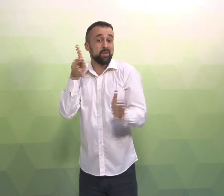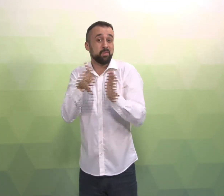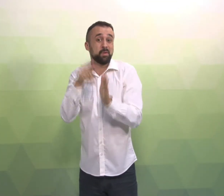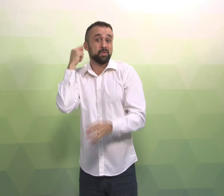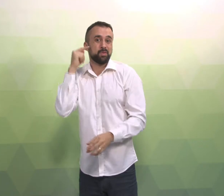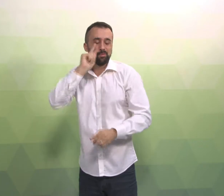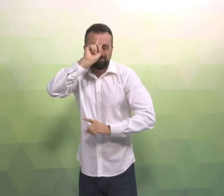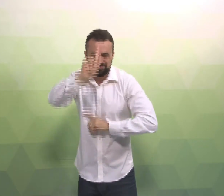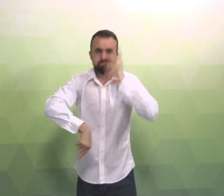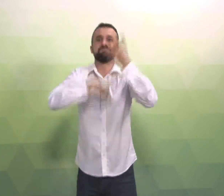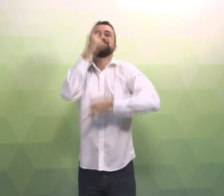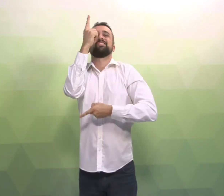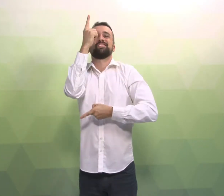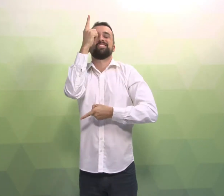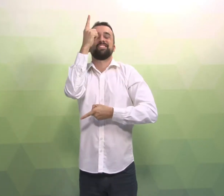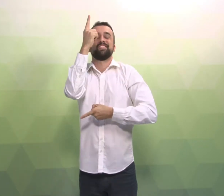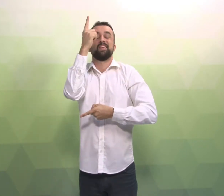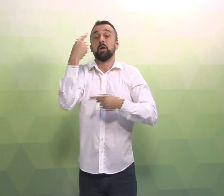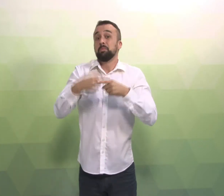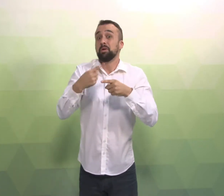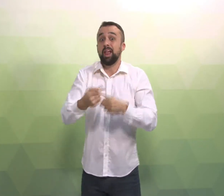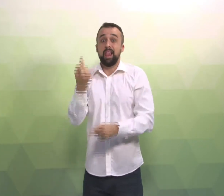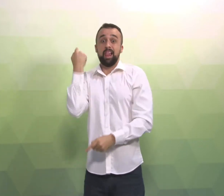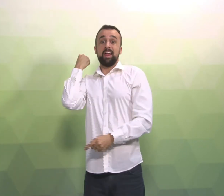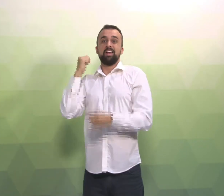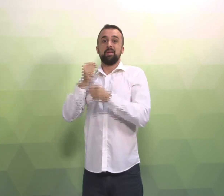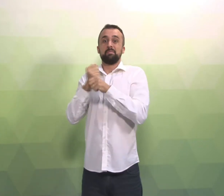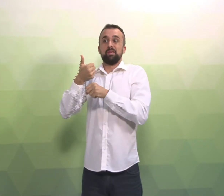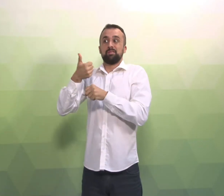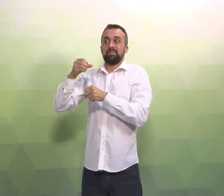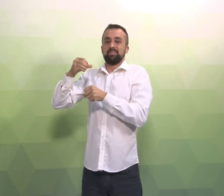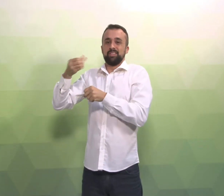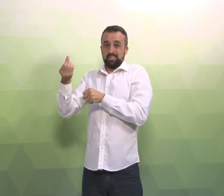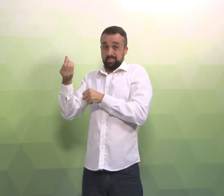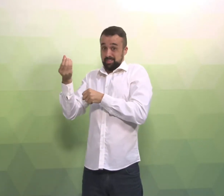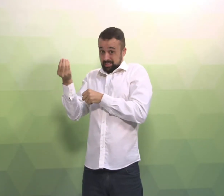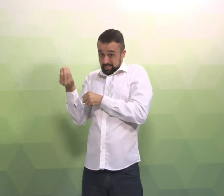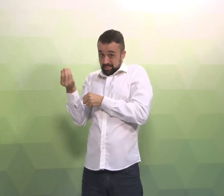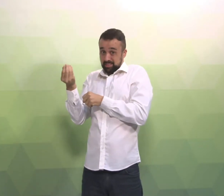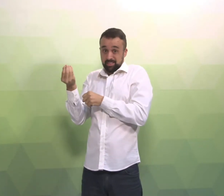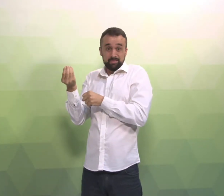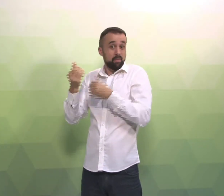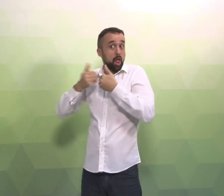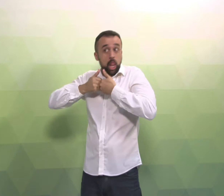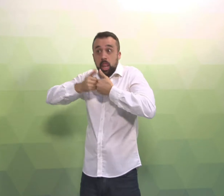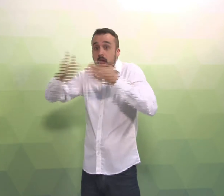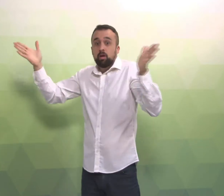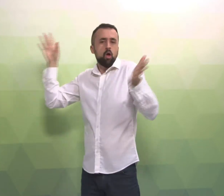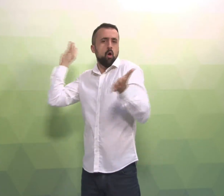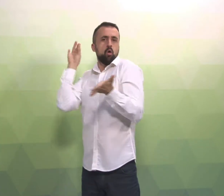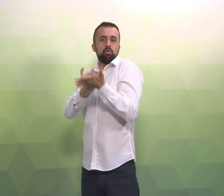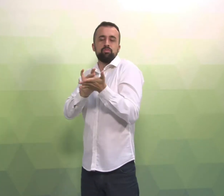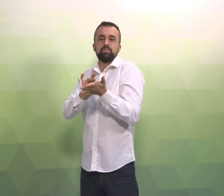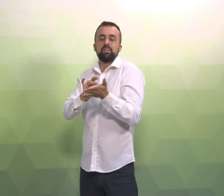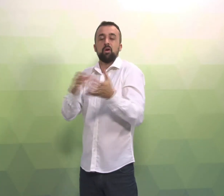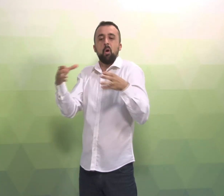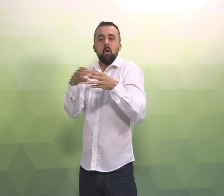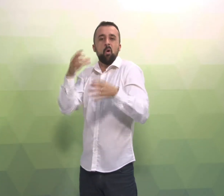Então, a história do surdo sofreu uma reviravolta, pois agora, lá em 1960,